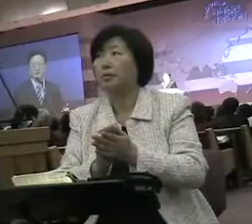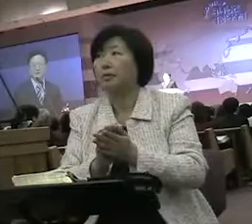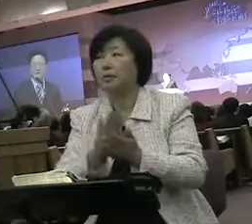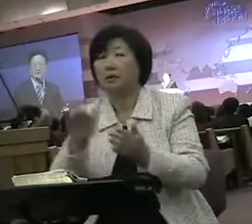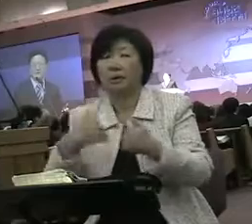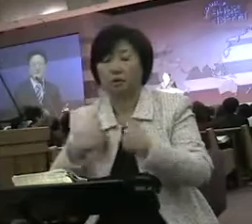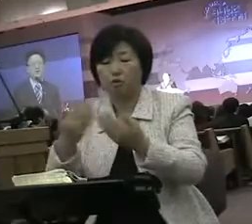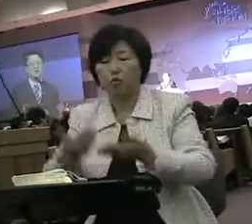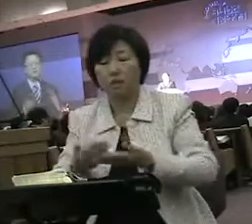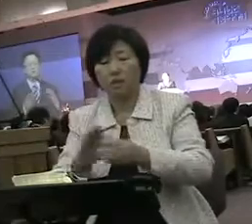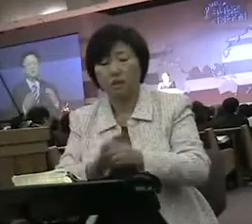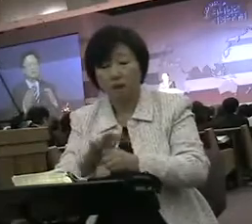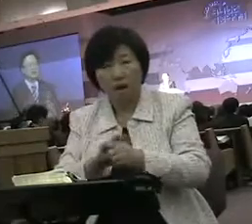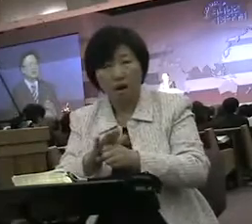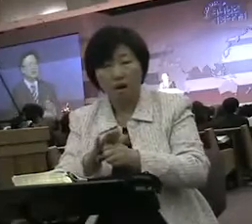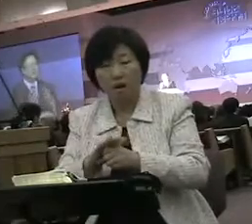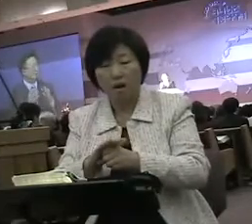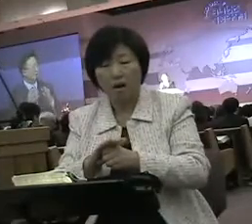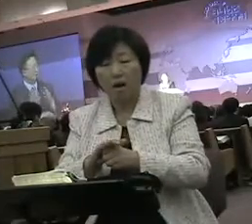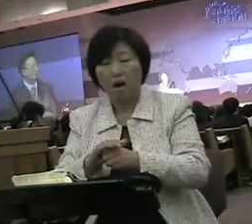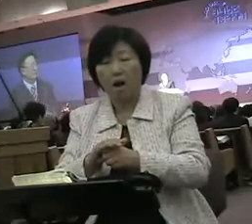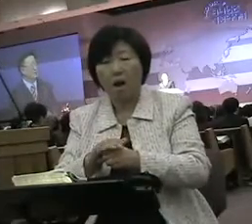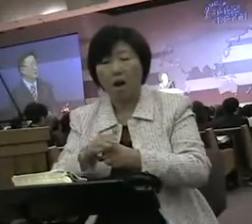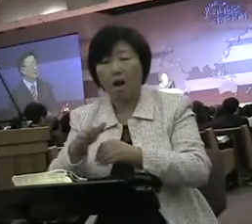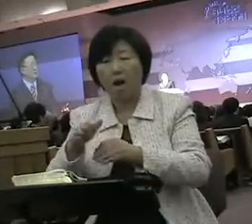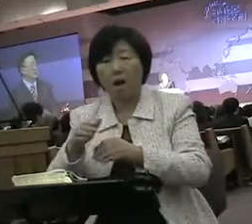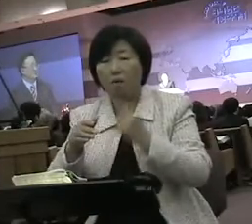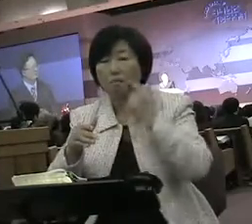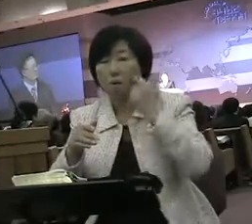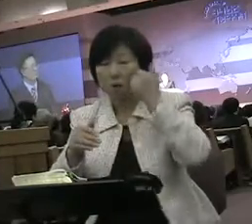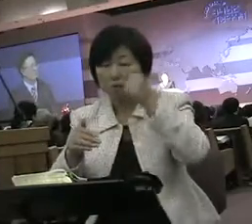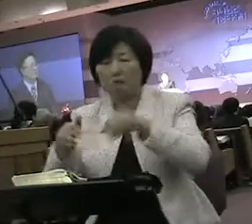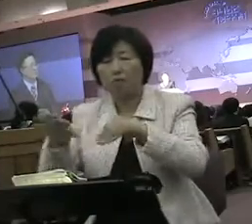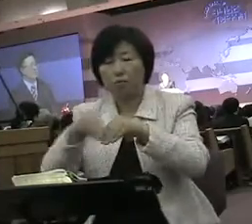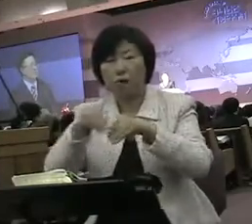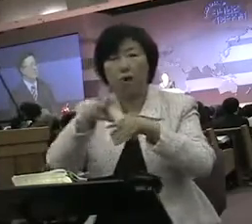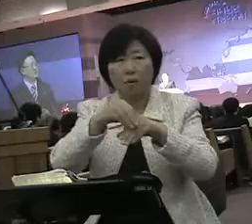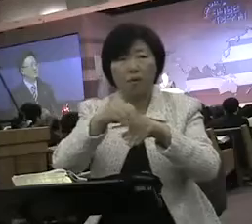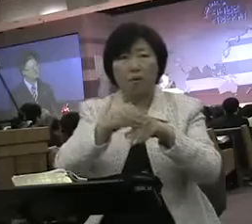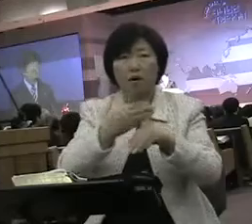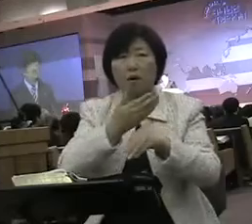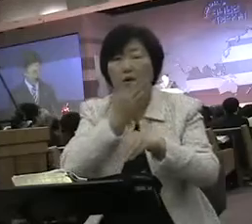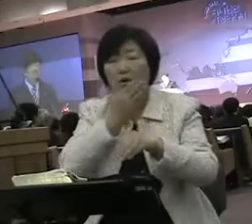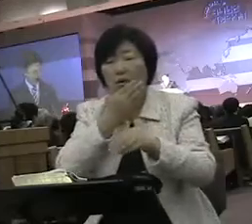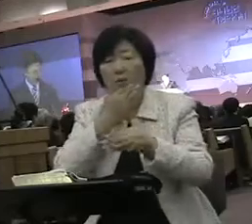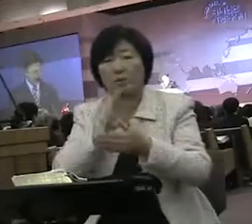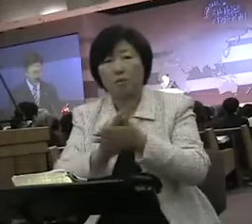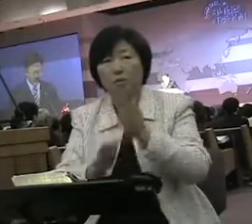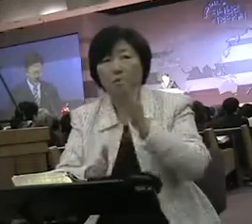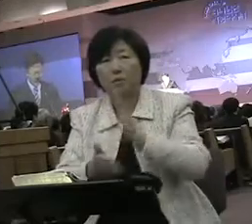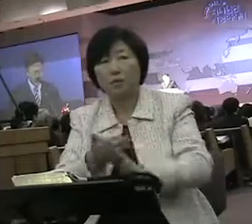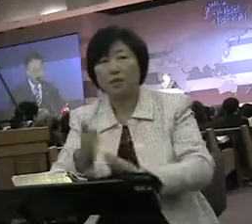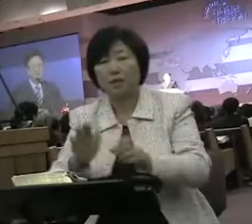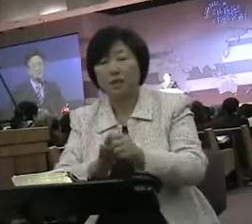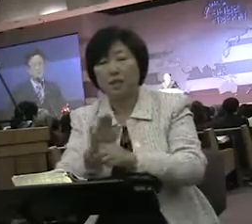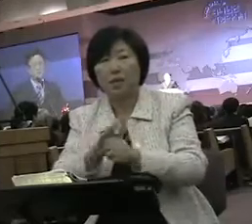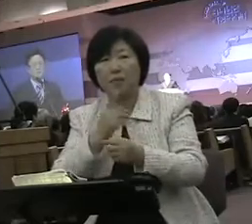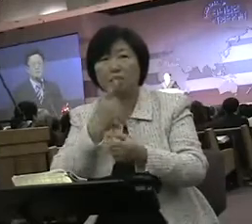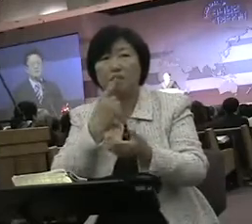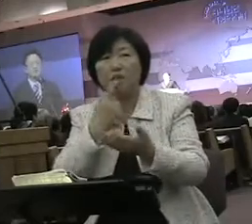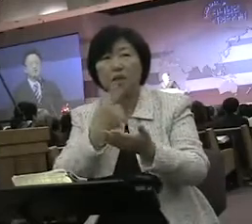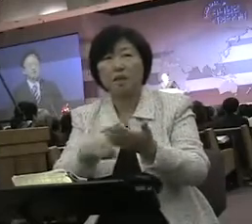사랑은 하나님이 저에게 붙여주실 한 영혼 한 영혼을 위해서 아낌없이 그 사랑의 빚을